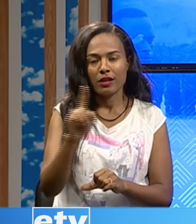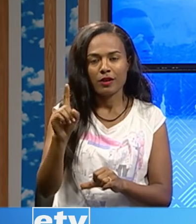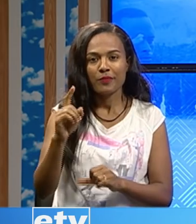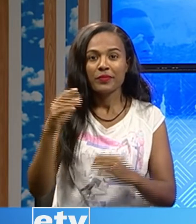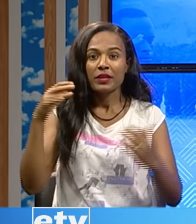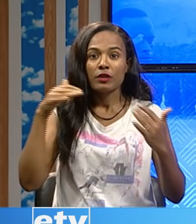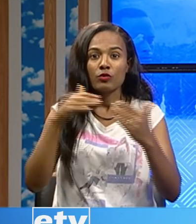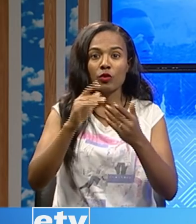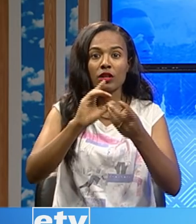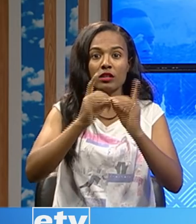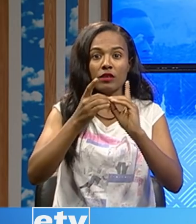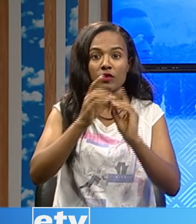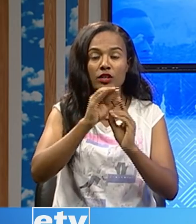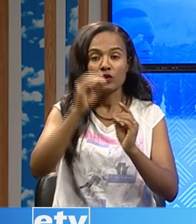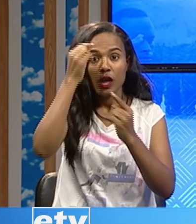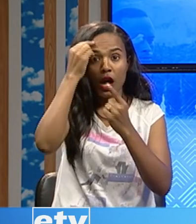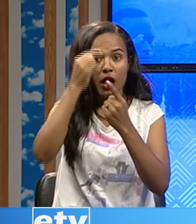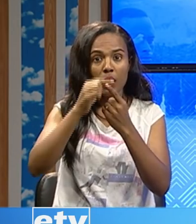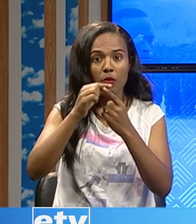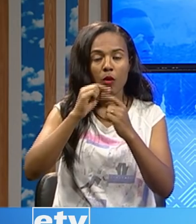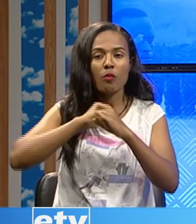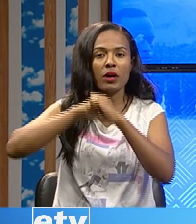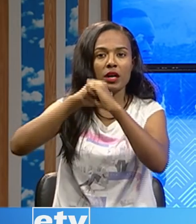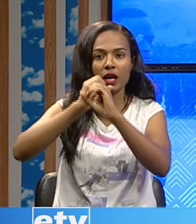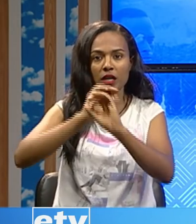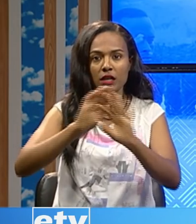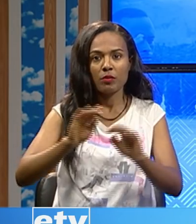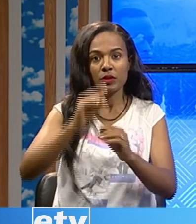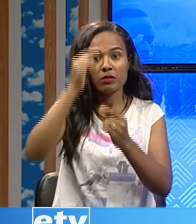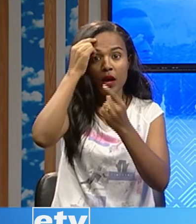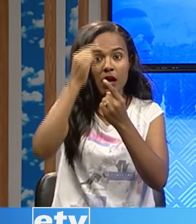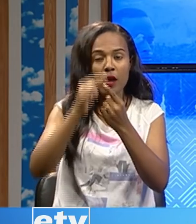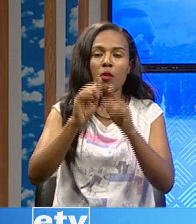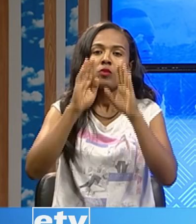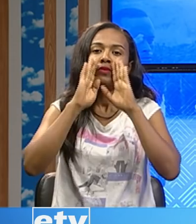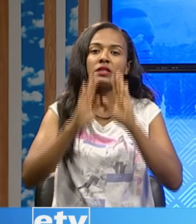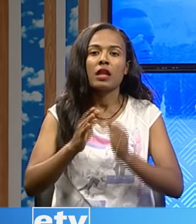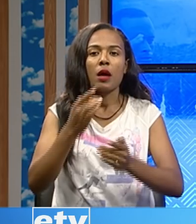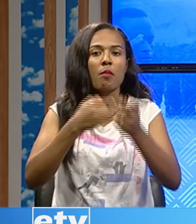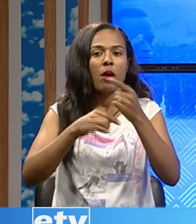ጦርነት ዴፊኒሽኑና ጦርነት ዓላማው መከላከል የለበትም። ዓላማው ሰላም ማምጣት ነው።